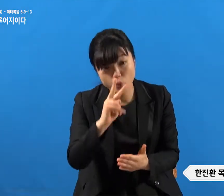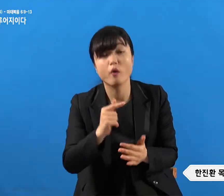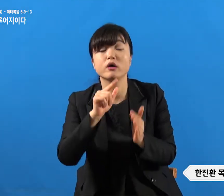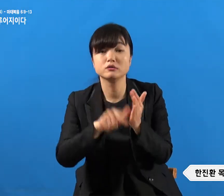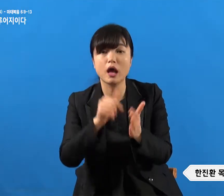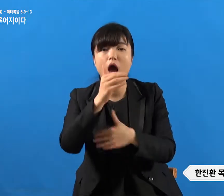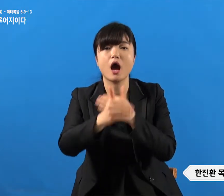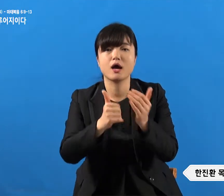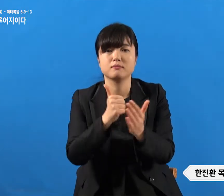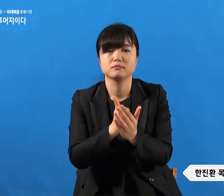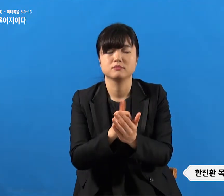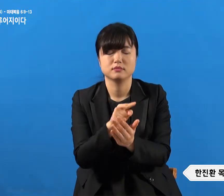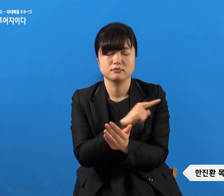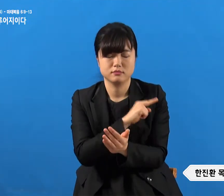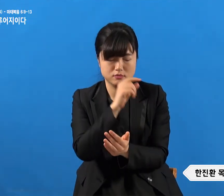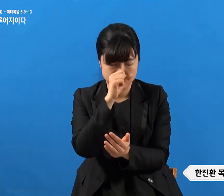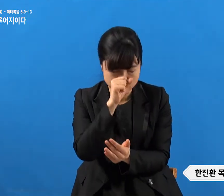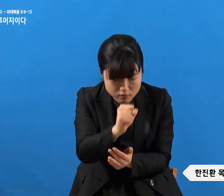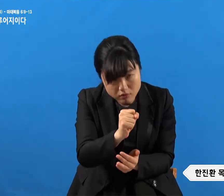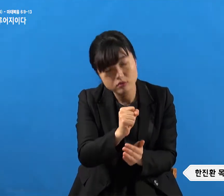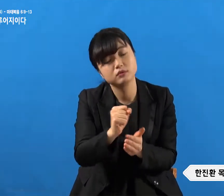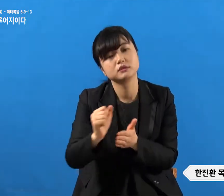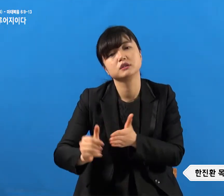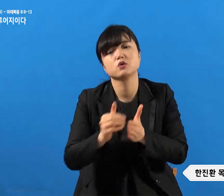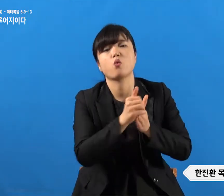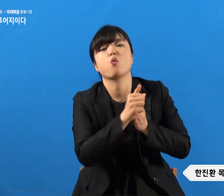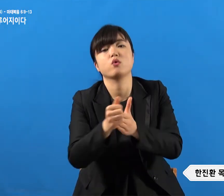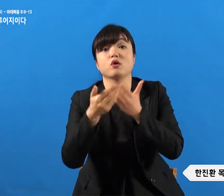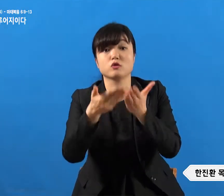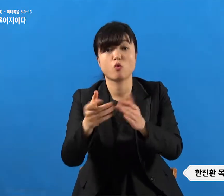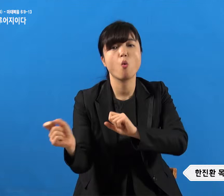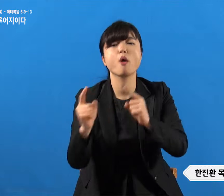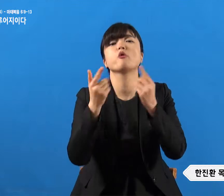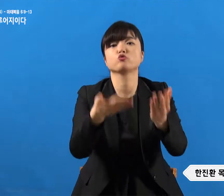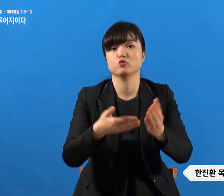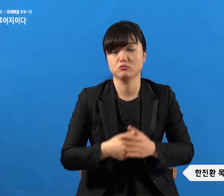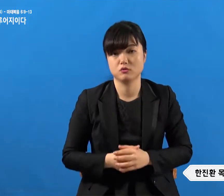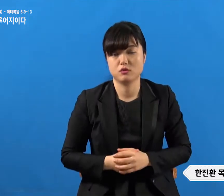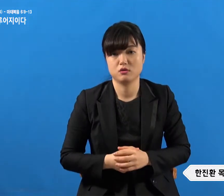돌이킬 때에 하나님께서 그들의 생을 놀랍게 회복시켜 주셨습니다.